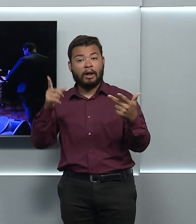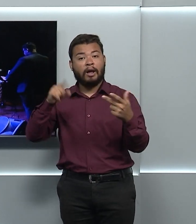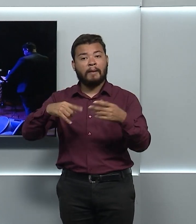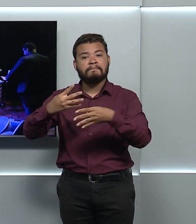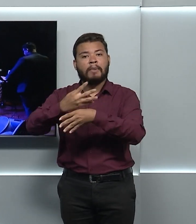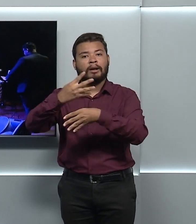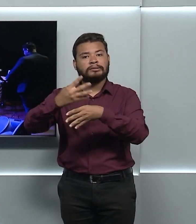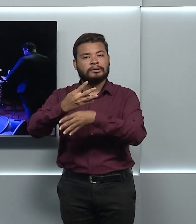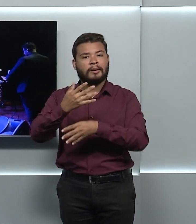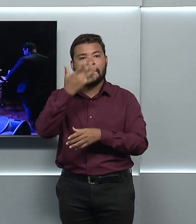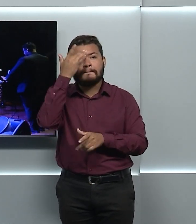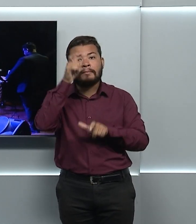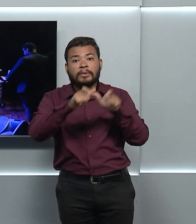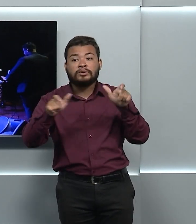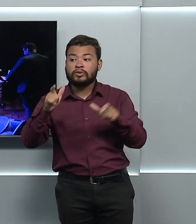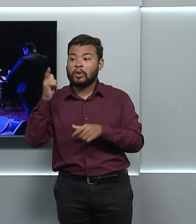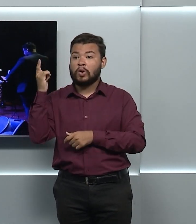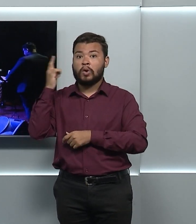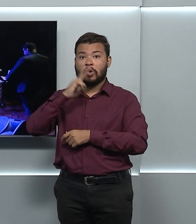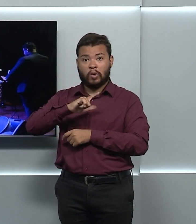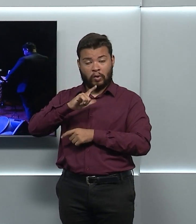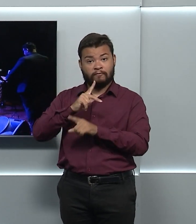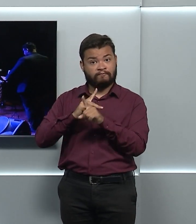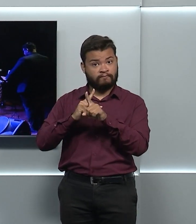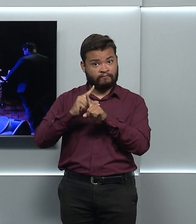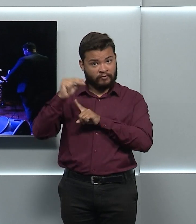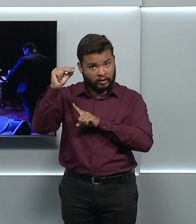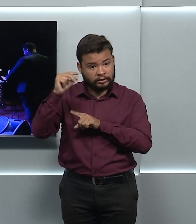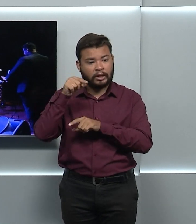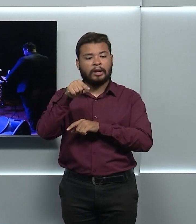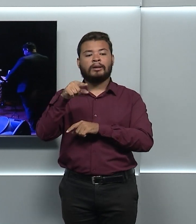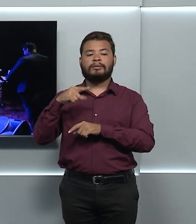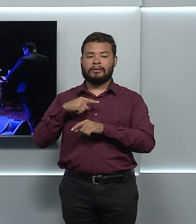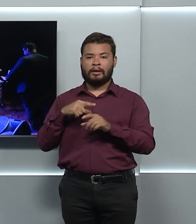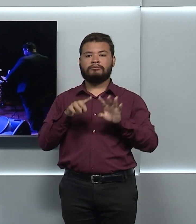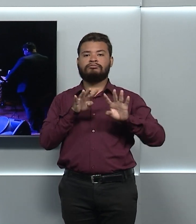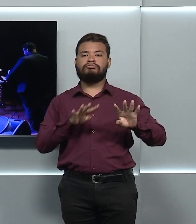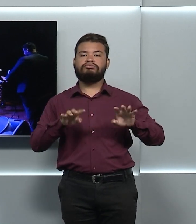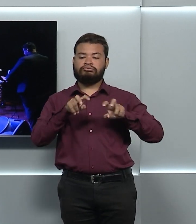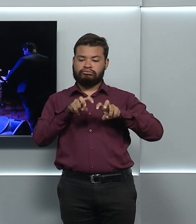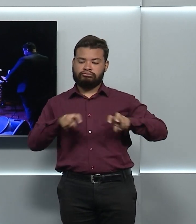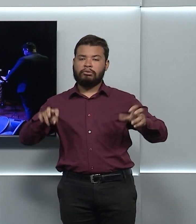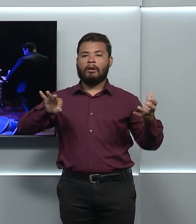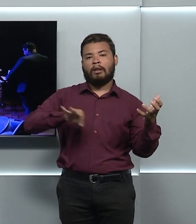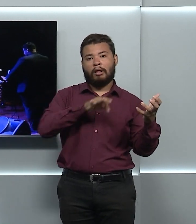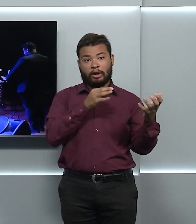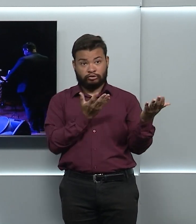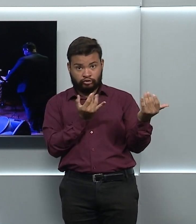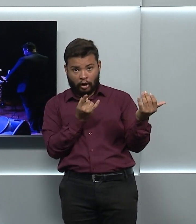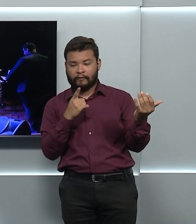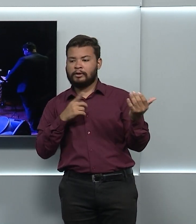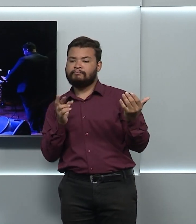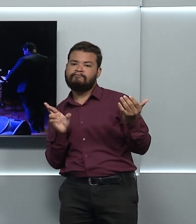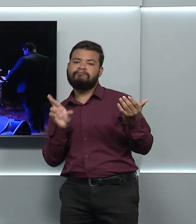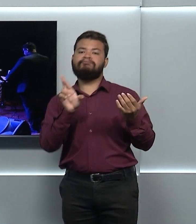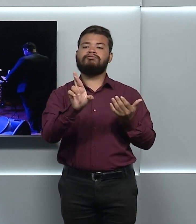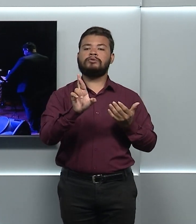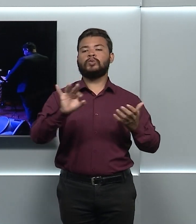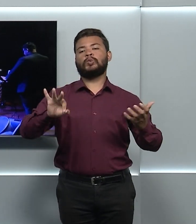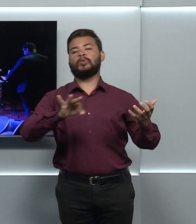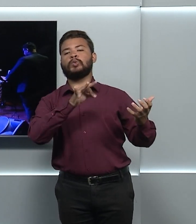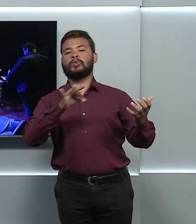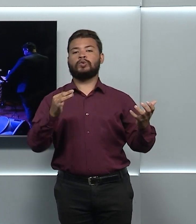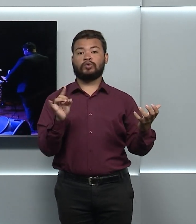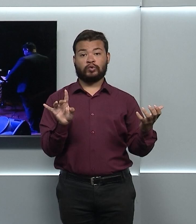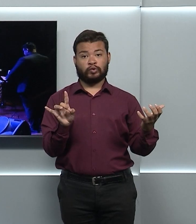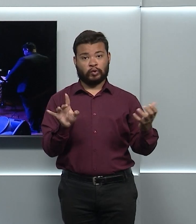Os ganhadores vão se apresentar como solistas à frente da Orquestra Sinfônica Jovem de Goiás. O repertório inclui